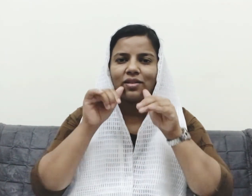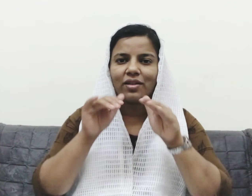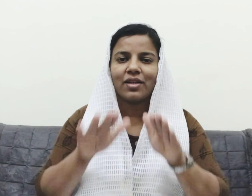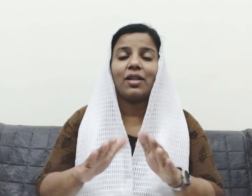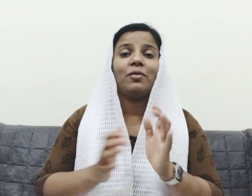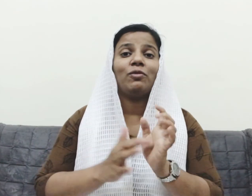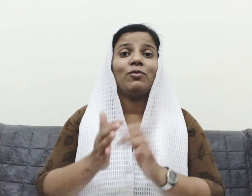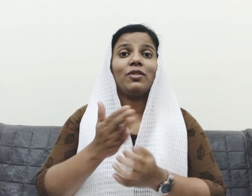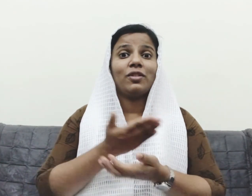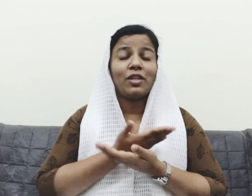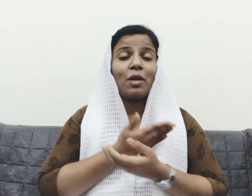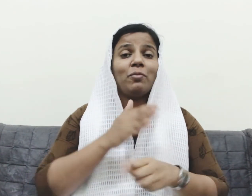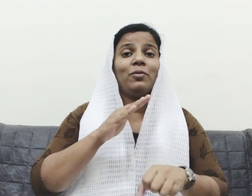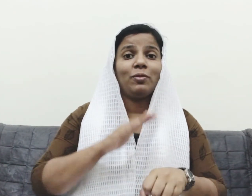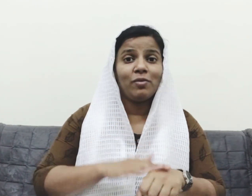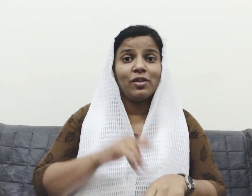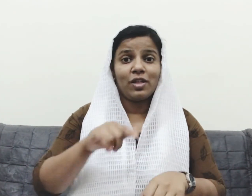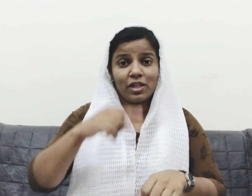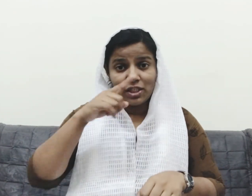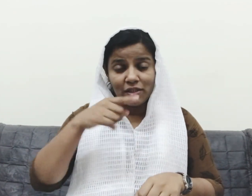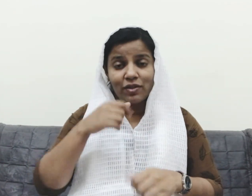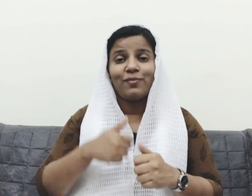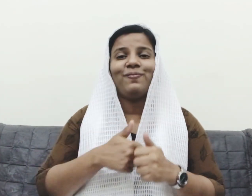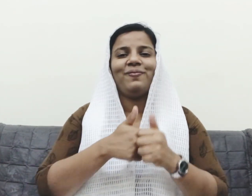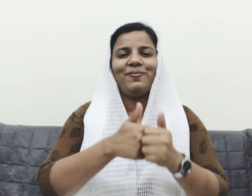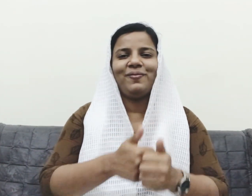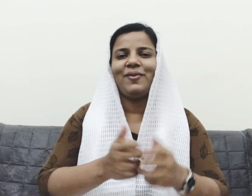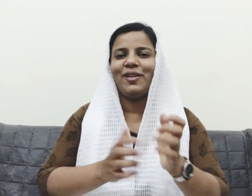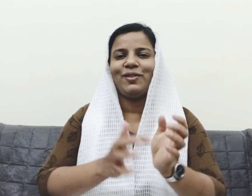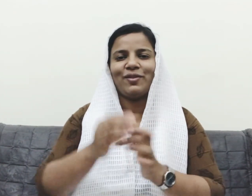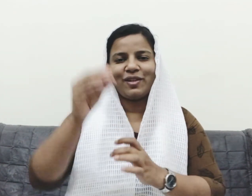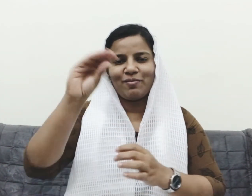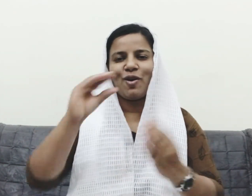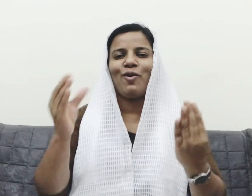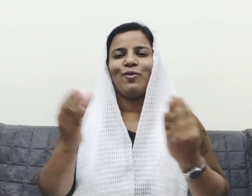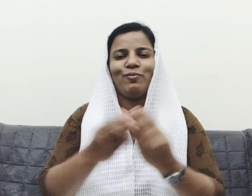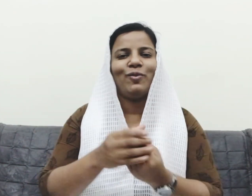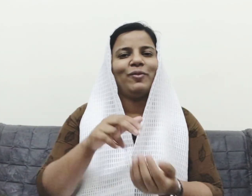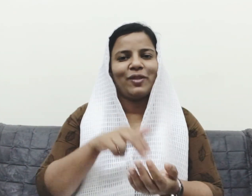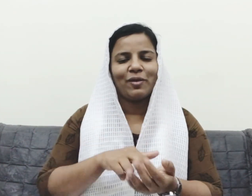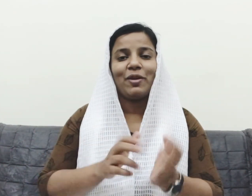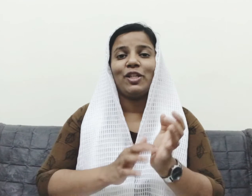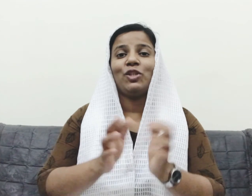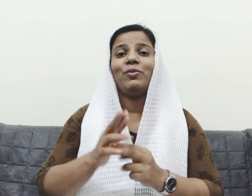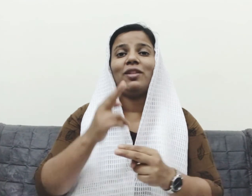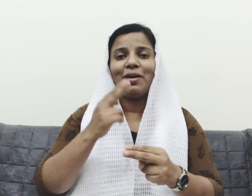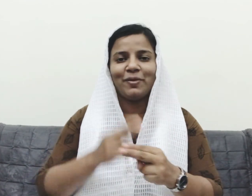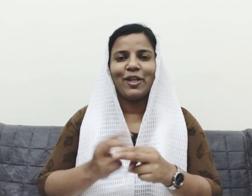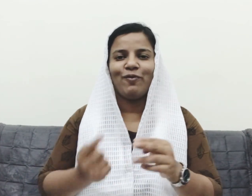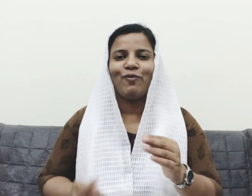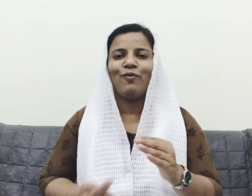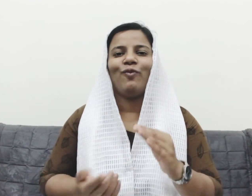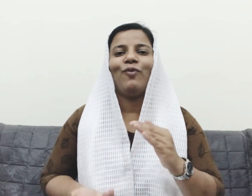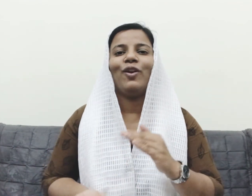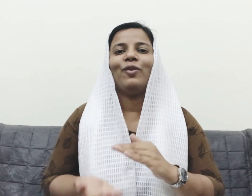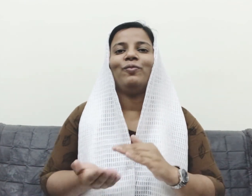ആ സ്നേഹം അനുഭവിച്ച് ഈ ദിവസങ്ങളിൽ ജീവിക്കുക. ദൈവത്തിൻ്റെ കൃപ നിങ്ങളുടെ കൂടെ ഇരിക്കട്ടെ. യേശു ക്രിസ്തുവിൻ്റെ നാമത്തിൽ നമ്മൾ വളരും,